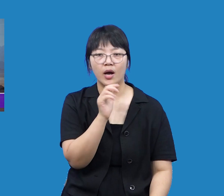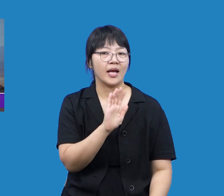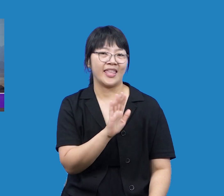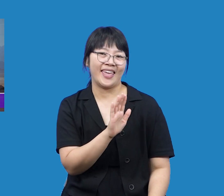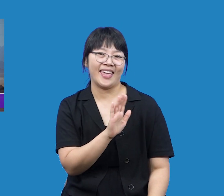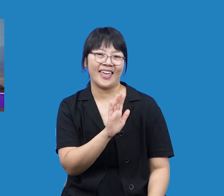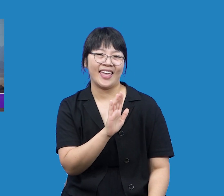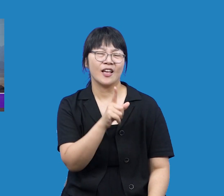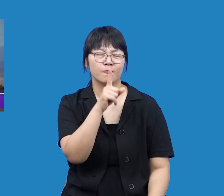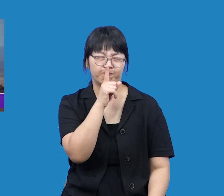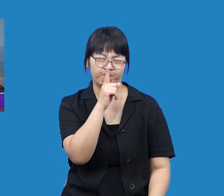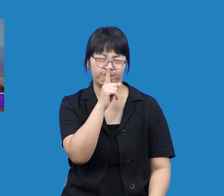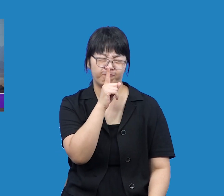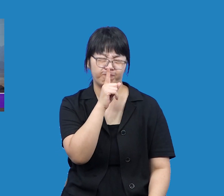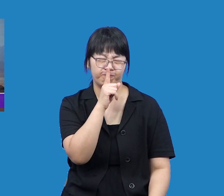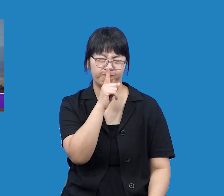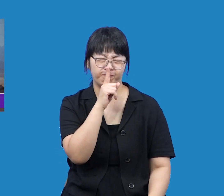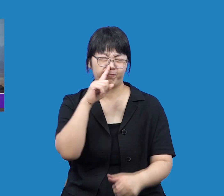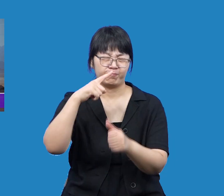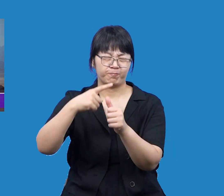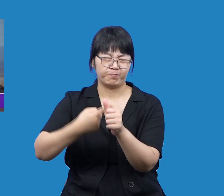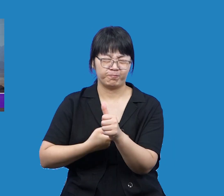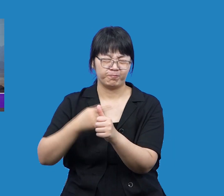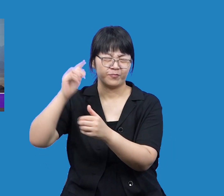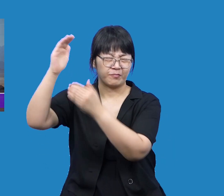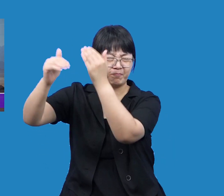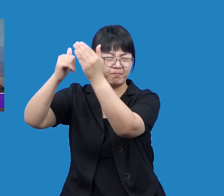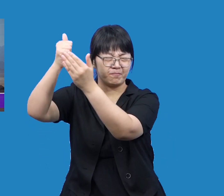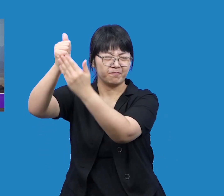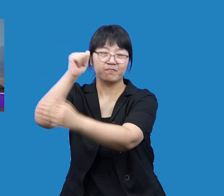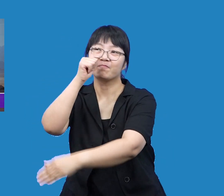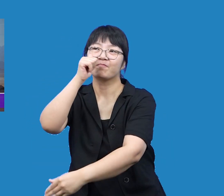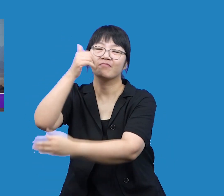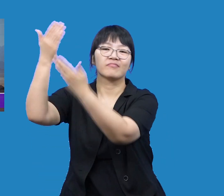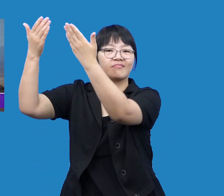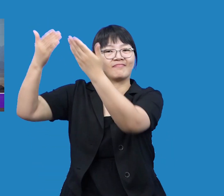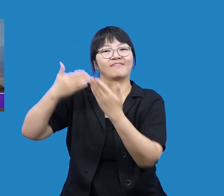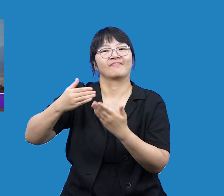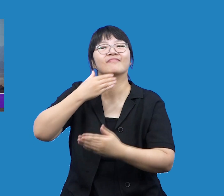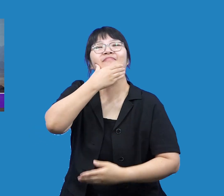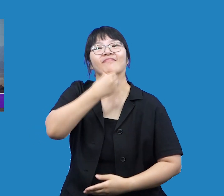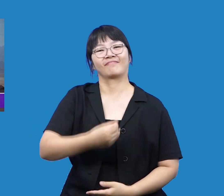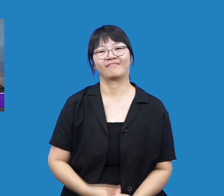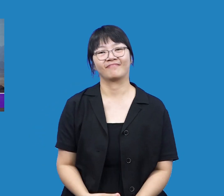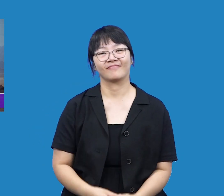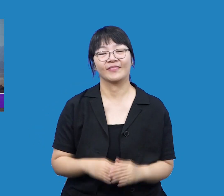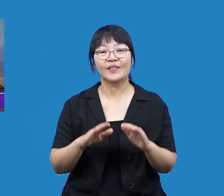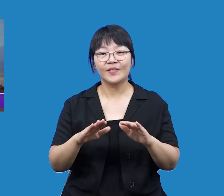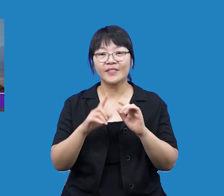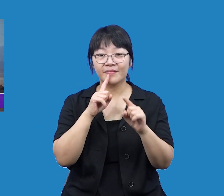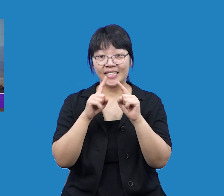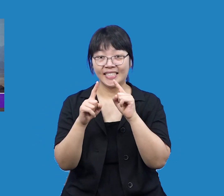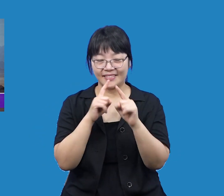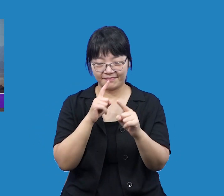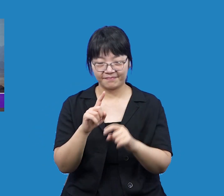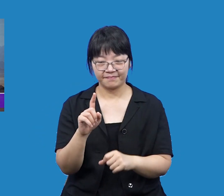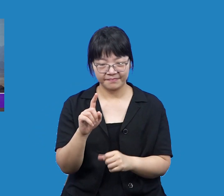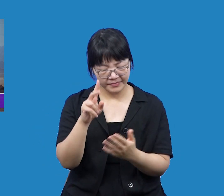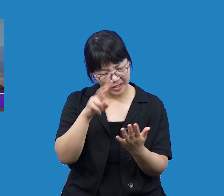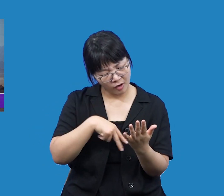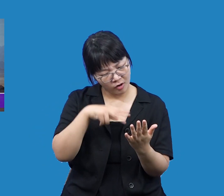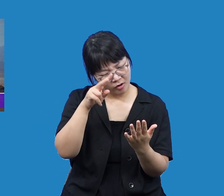하나님이 변호해 주시는 복을 누리게 되었다는 것입니다. 자, 오늘의 본문을 읽으면서 우리가 놀라는